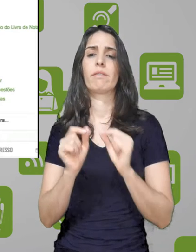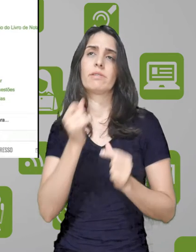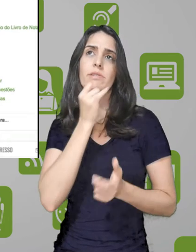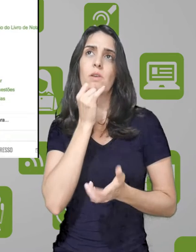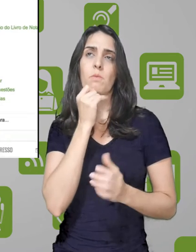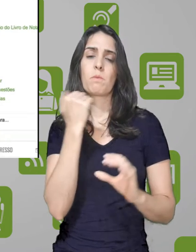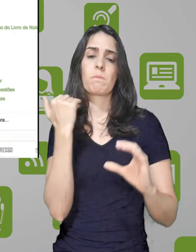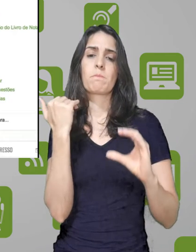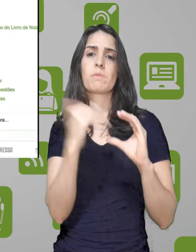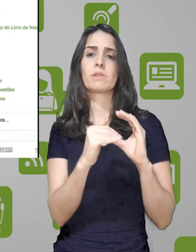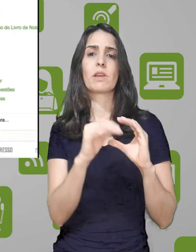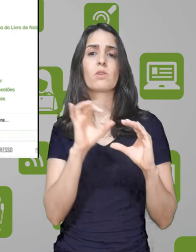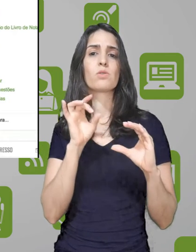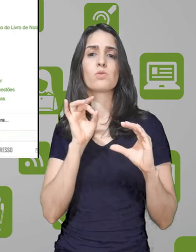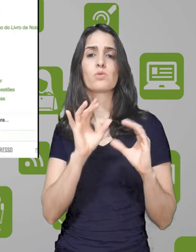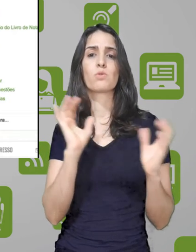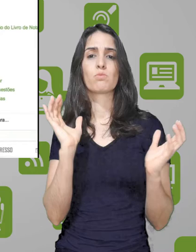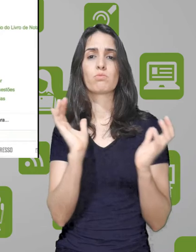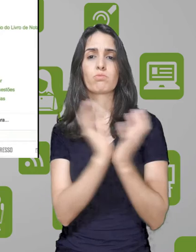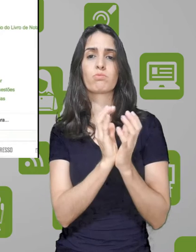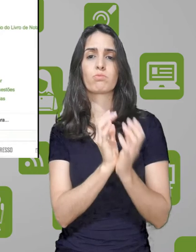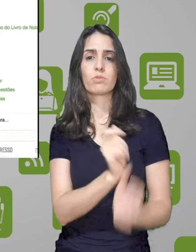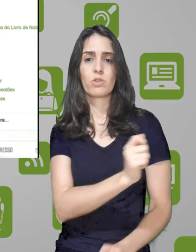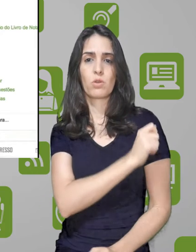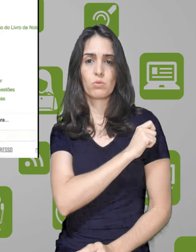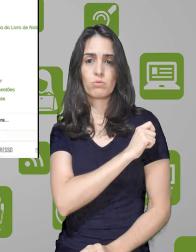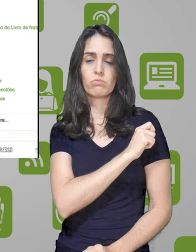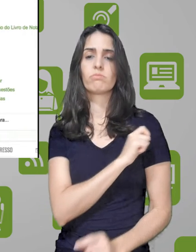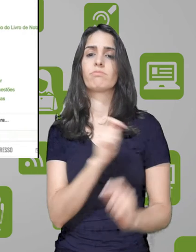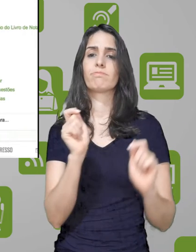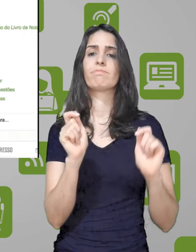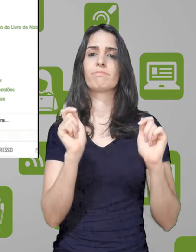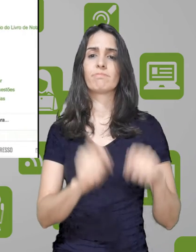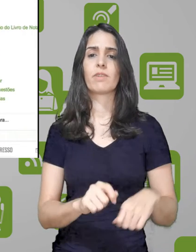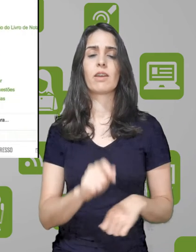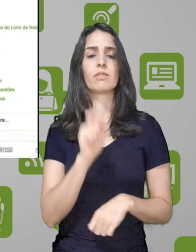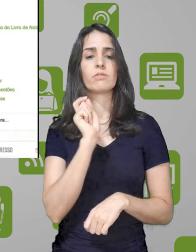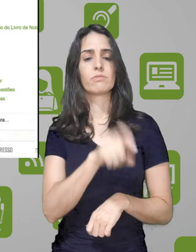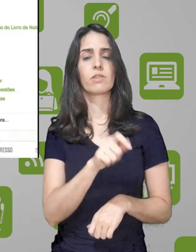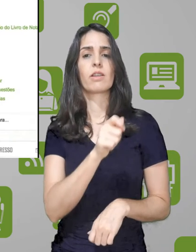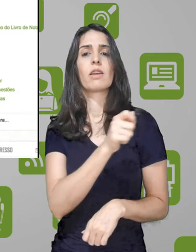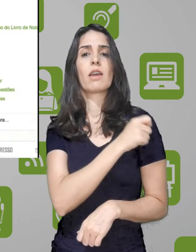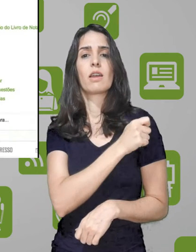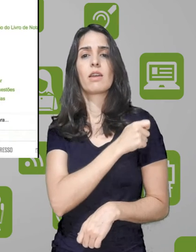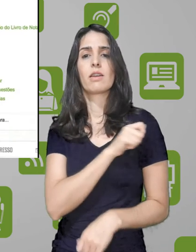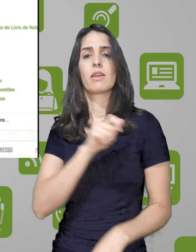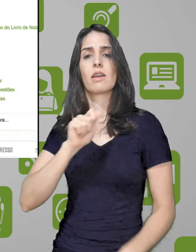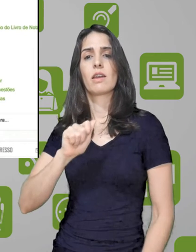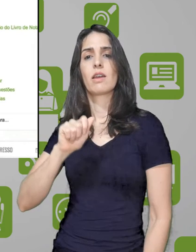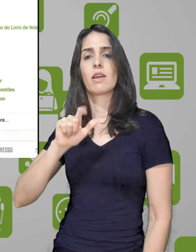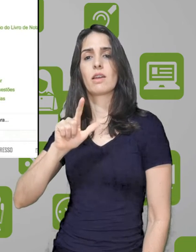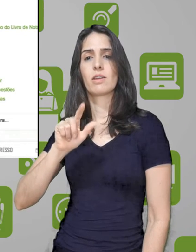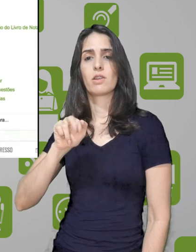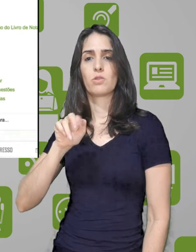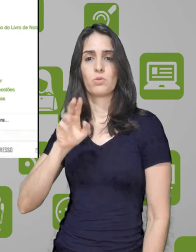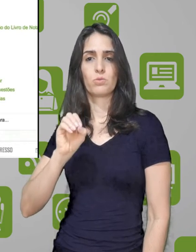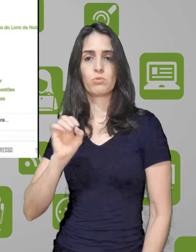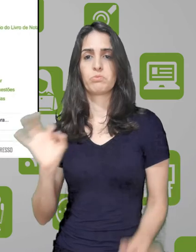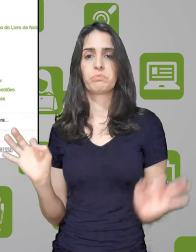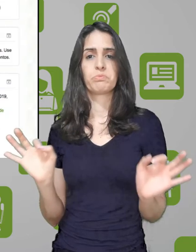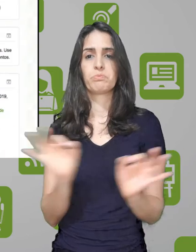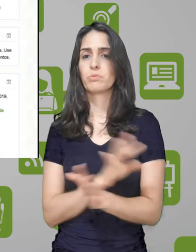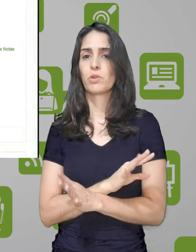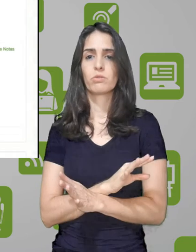interessante porque se eu quiser mandar uma mensagem somente aos alunos eu seleciona aqui aluno